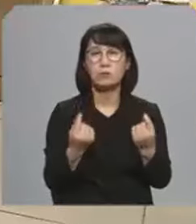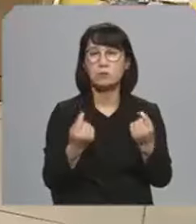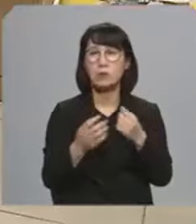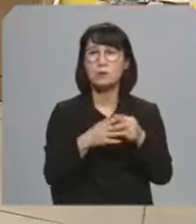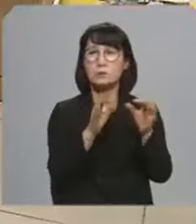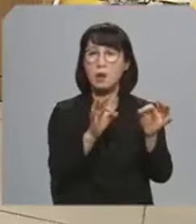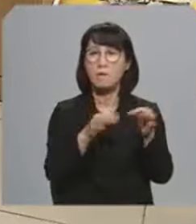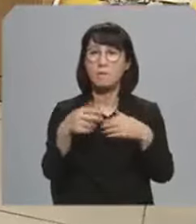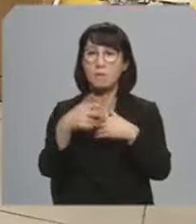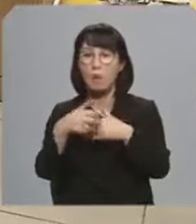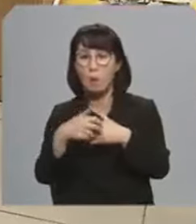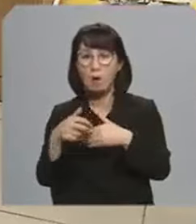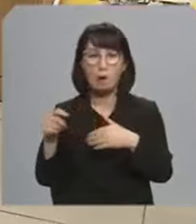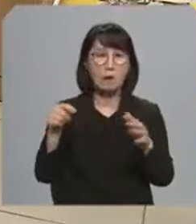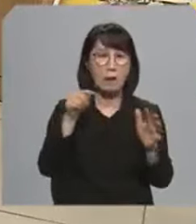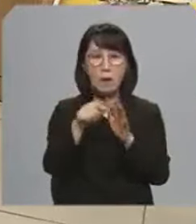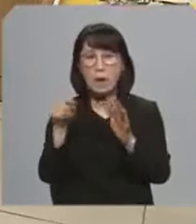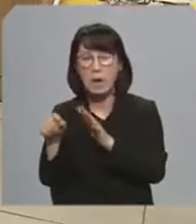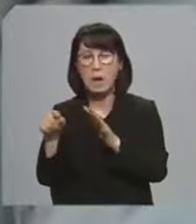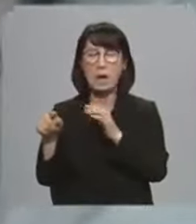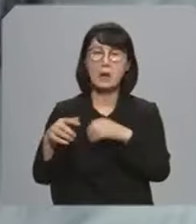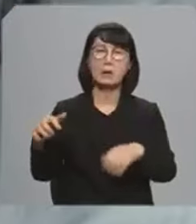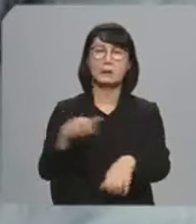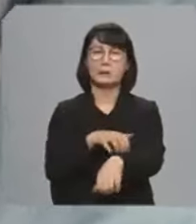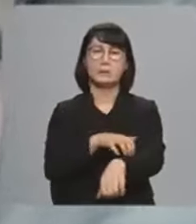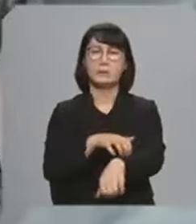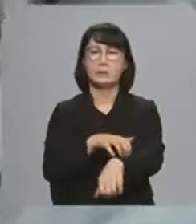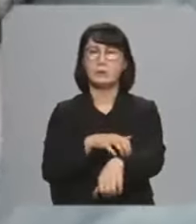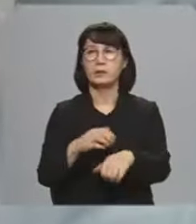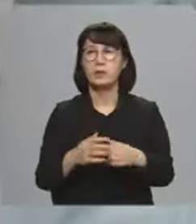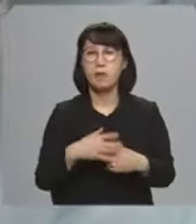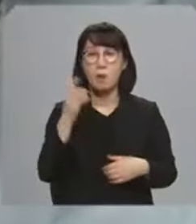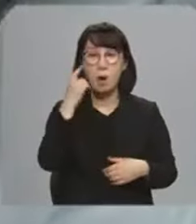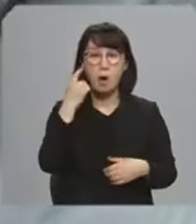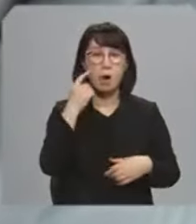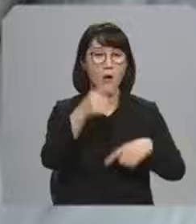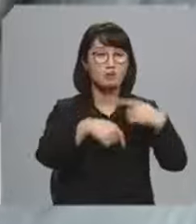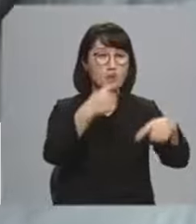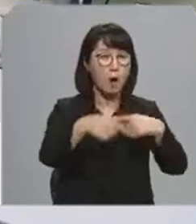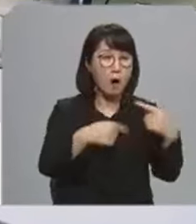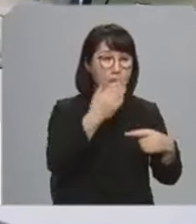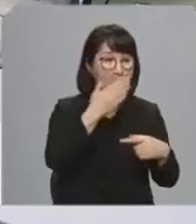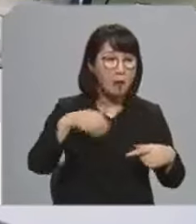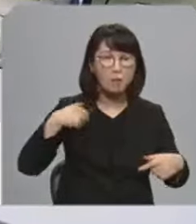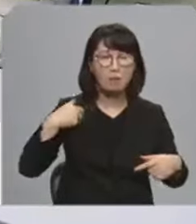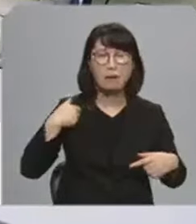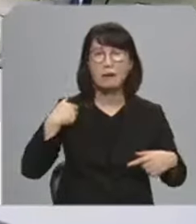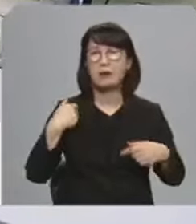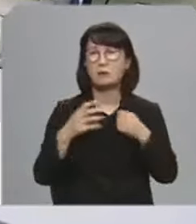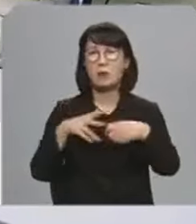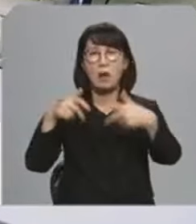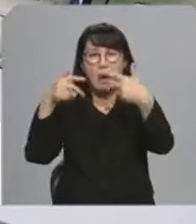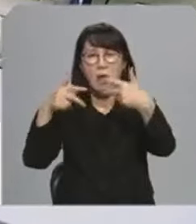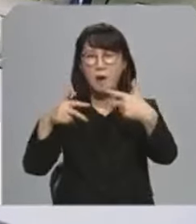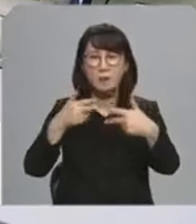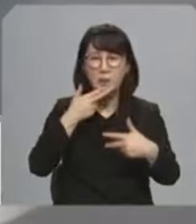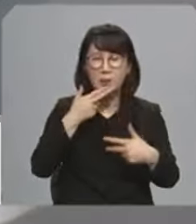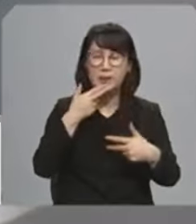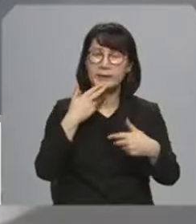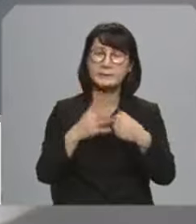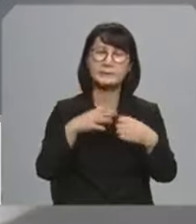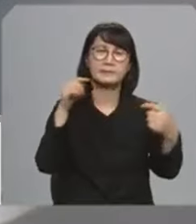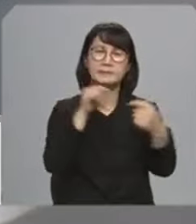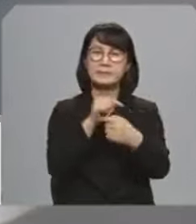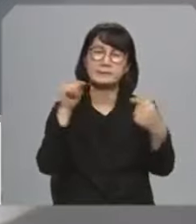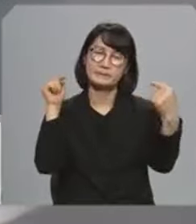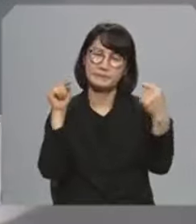평범한 일상도 이들에겐 큰 결심이 필요합니다 수어가 가능한 직원이나 영상화가 없는 경가 많아 의사소통이